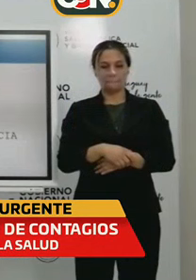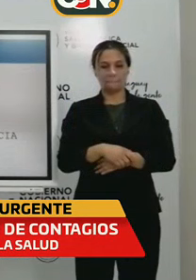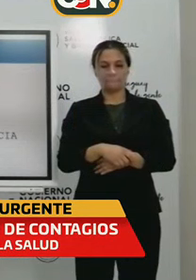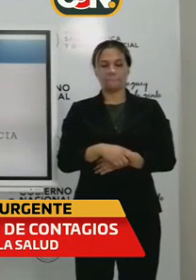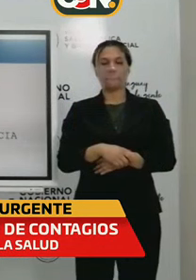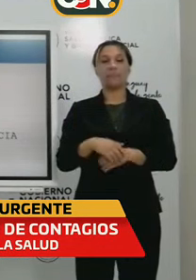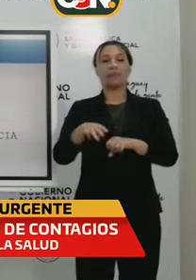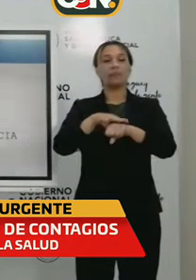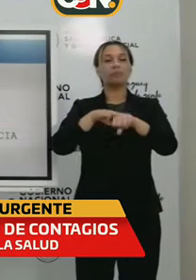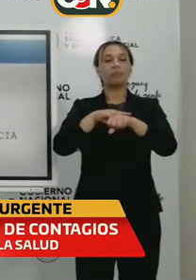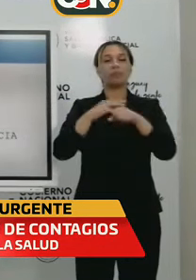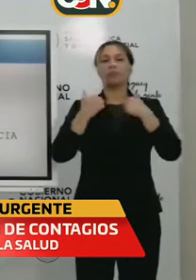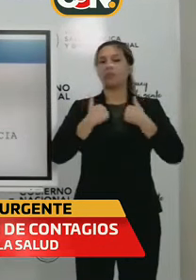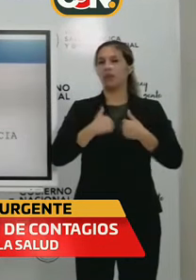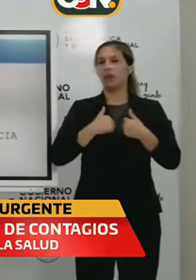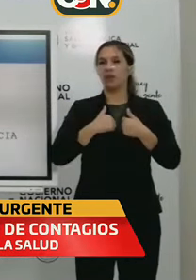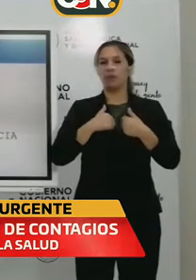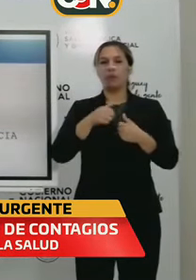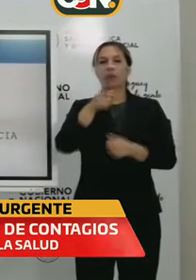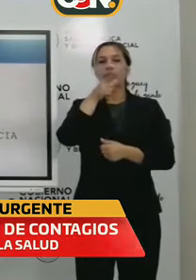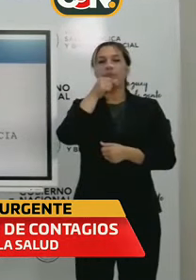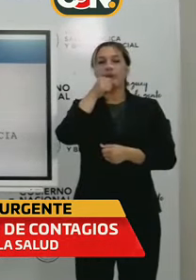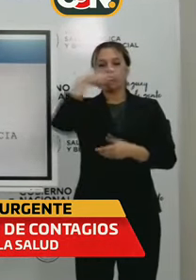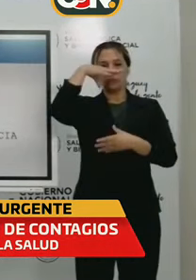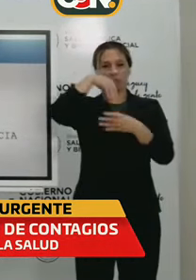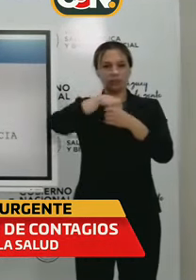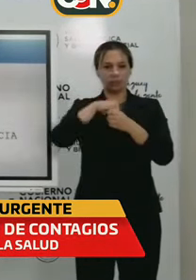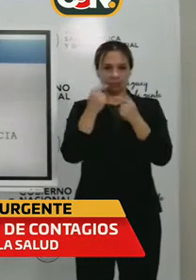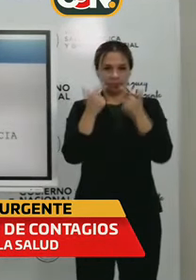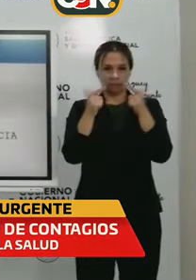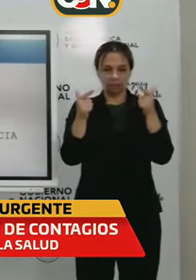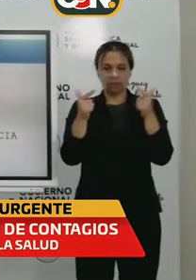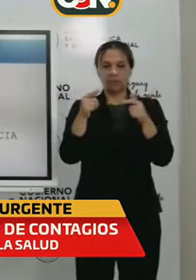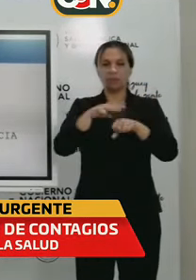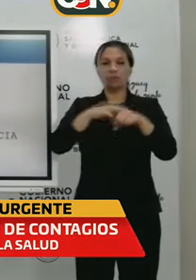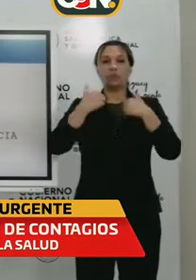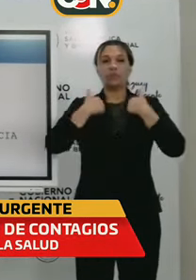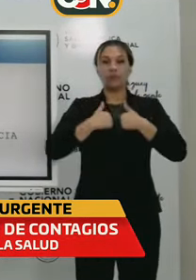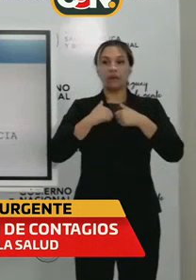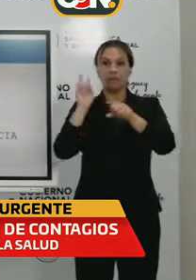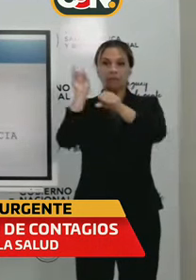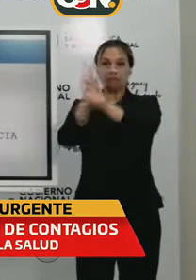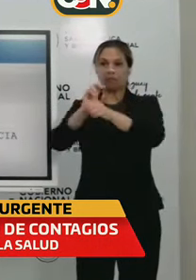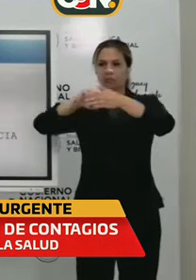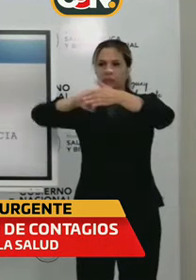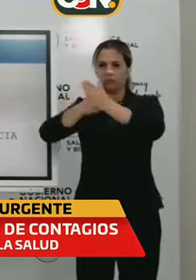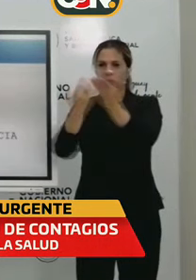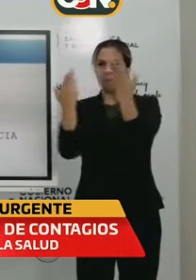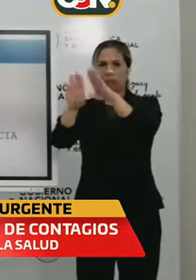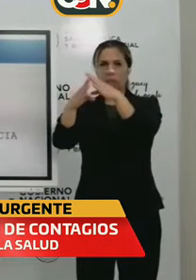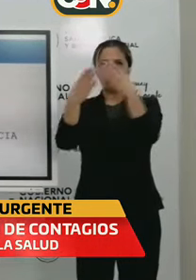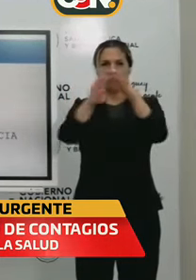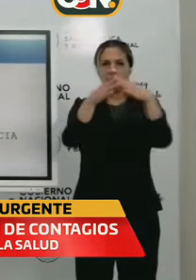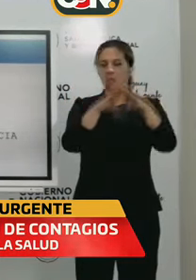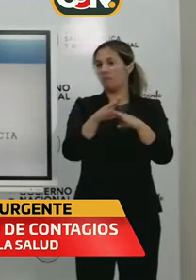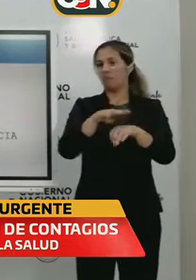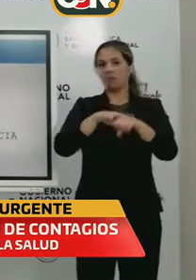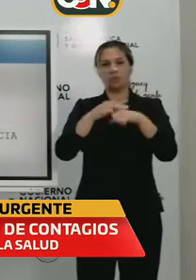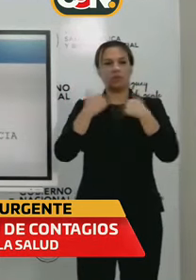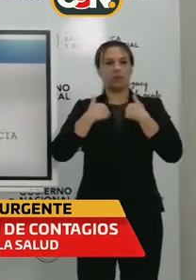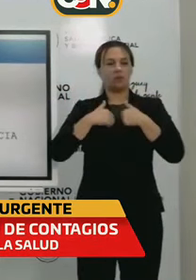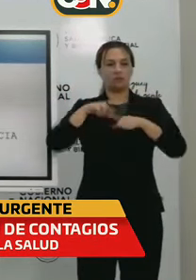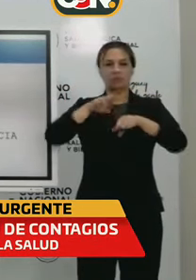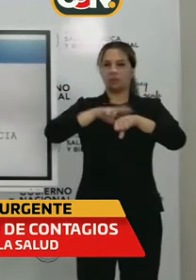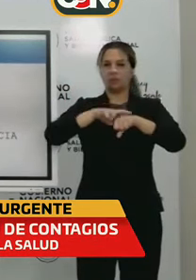El Ministerio de Salud no tiene una policía sanitaria, no es el Ministerio de Salud que sale a sancionar los bares y nada de eso. Sí, quiero comentarles que sí